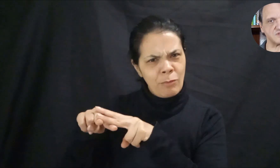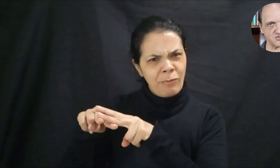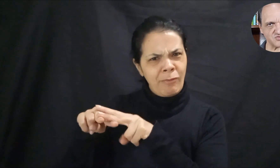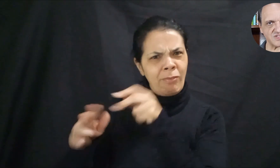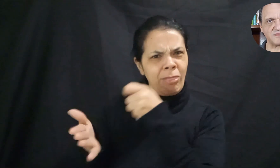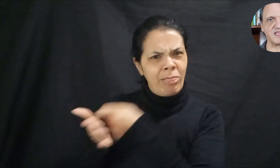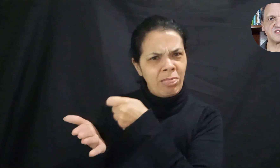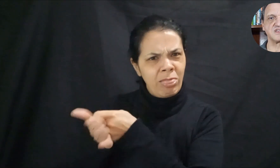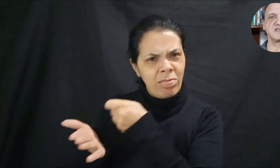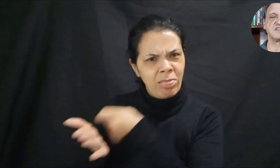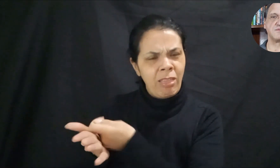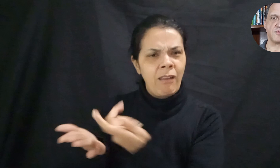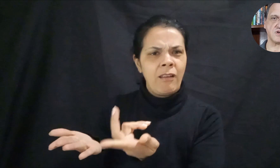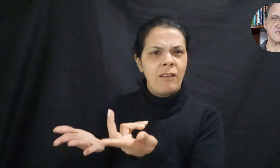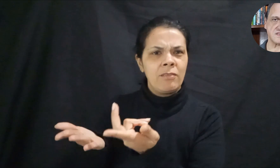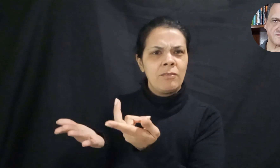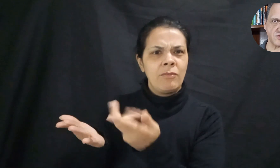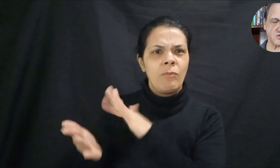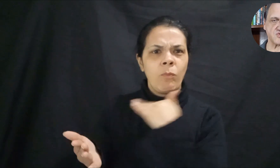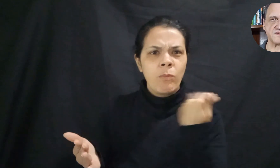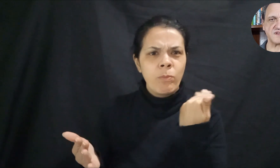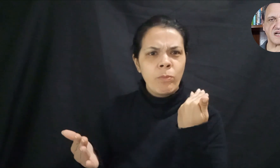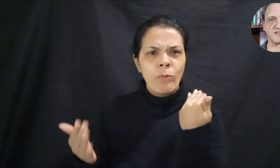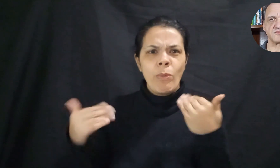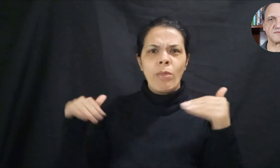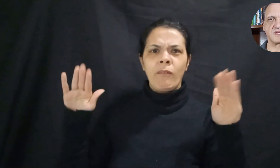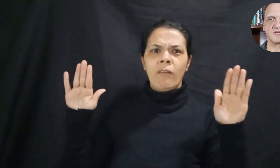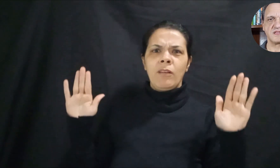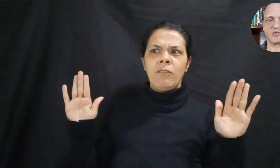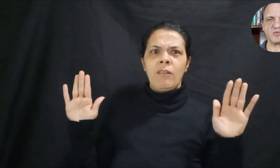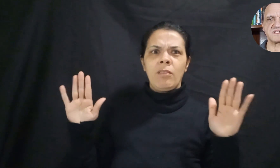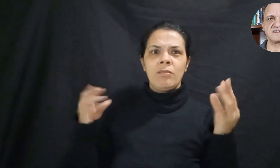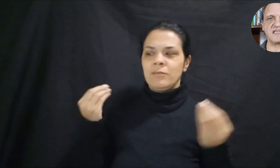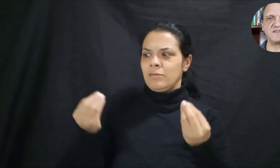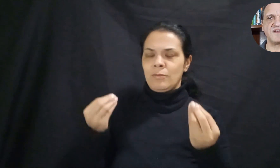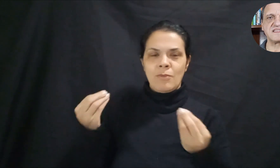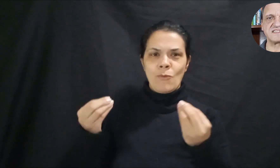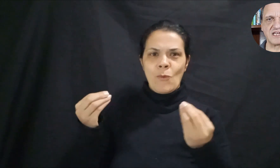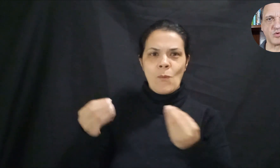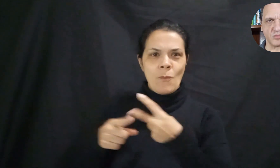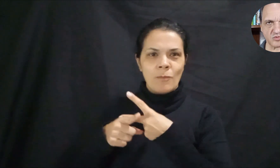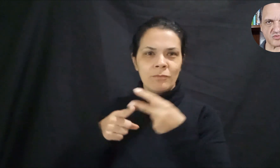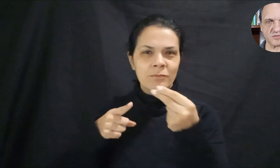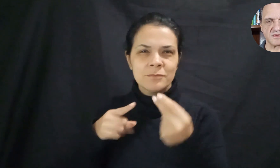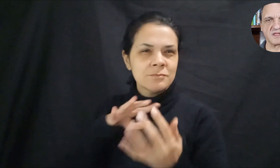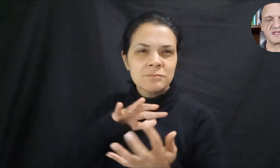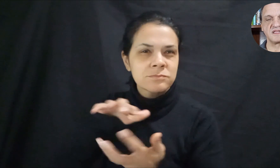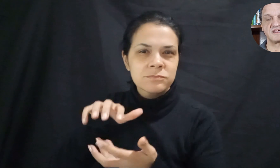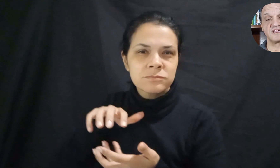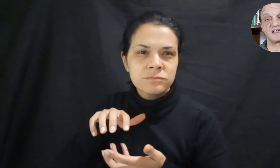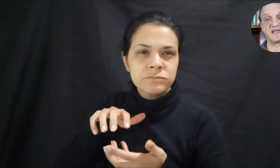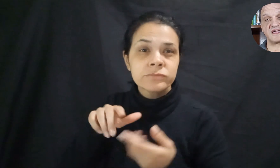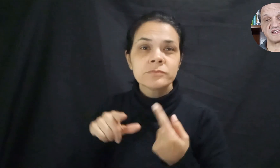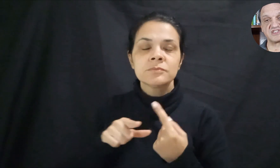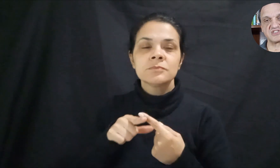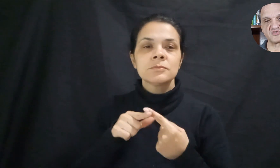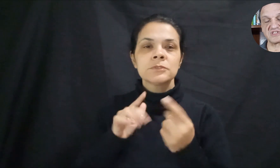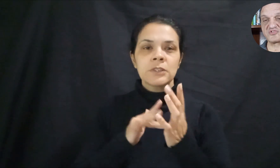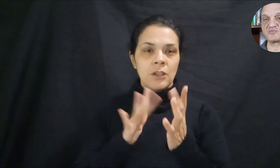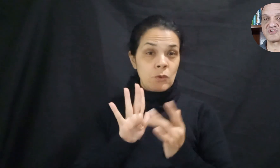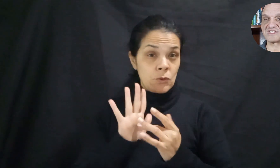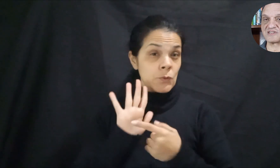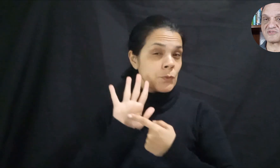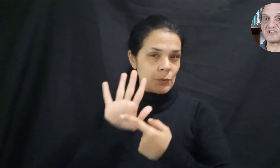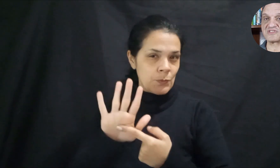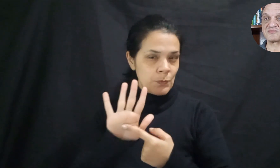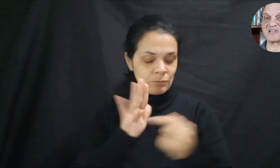condenado injustamente, depois foi crucificado. Então, como assim ele venceu o mundo? É que Jesus está